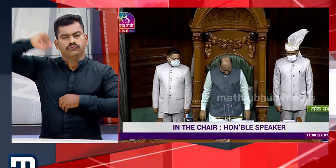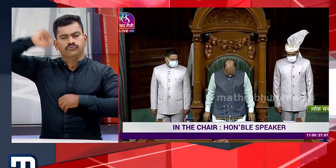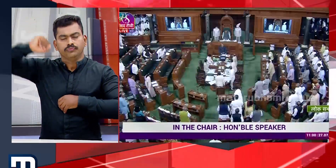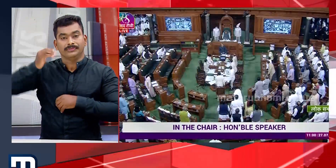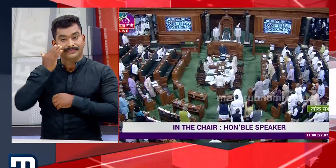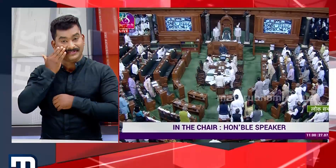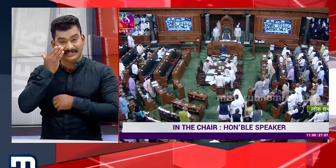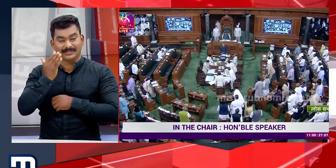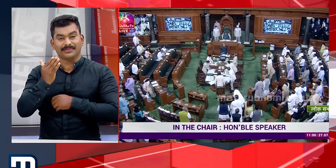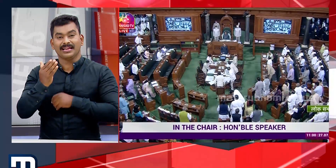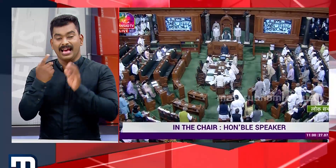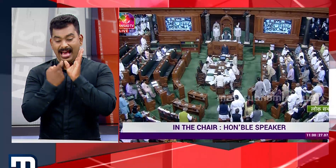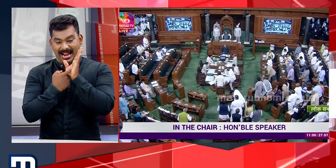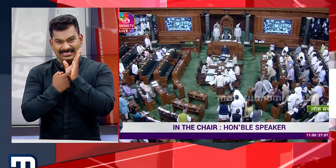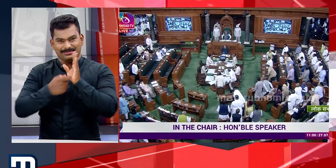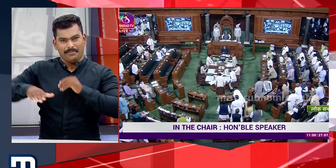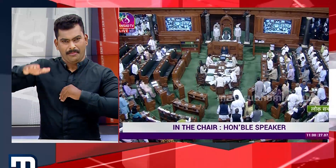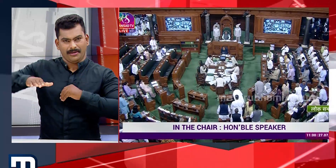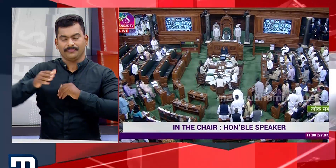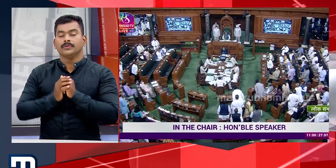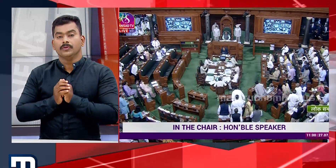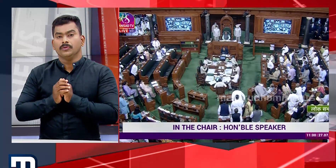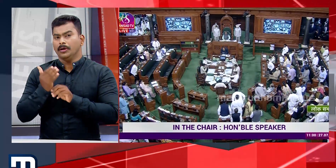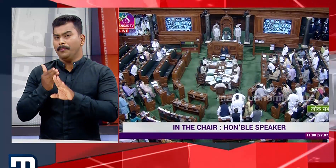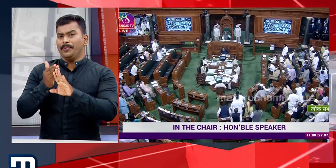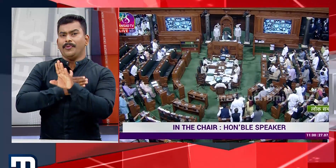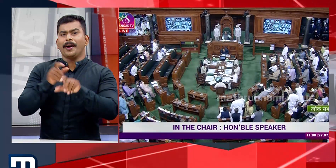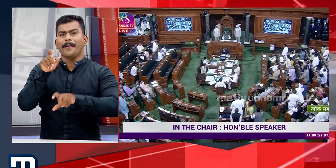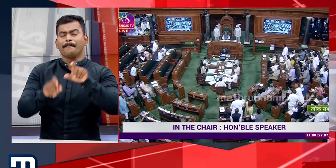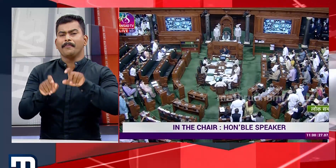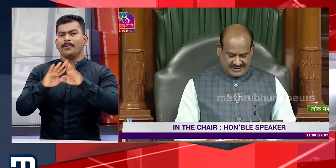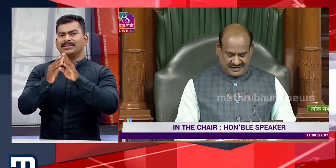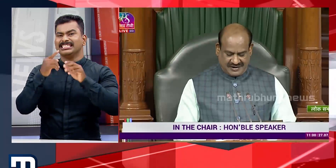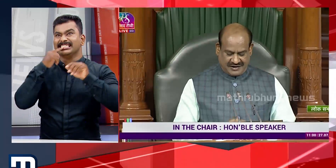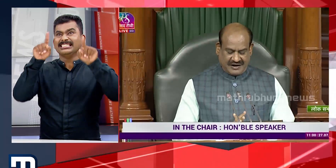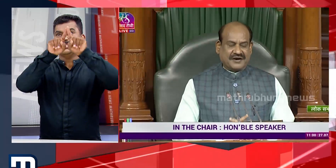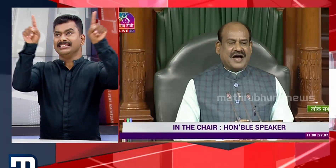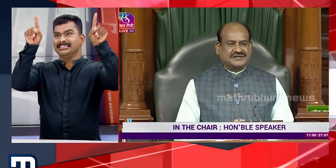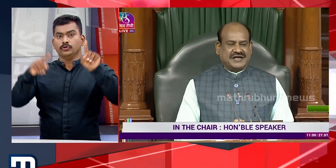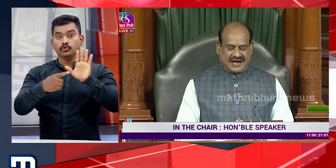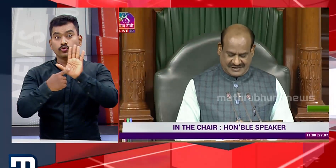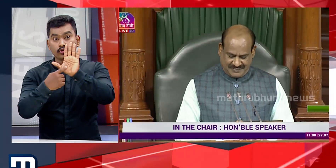സെന്നാണ് പ്രതിഷേധിക്കുന്ന കാര്യം അറിയിച്ചത്. കഴിഞ്ഞ ദിവസമാണ് പ്ലക്കാർഡ്